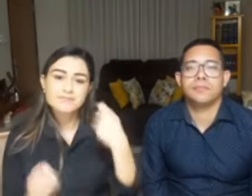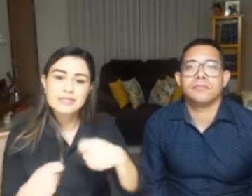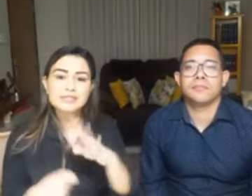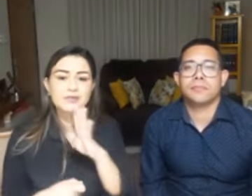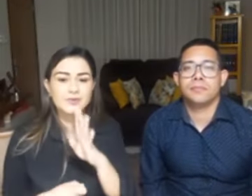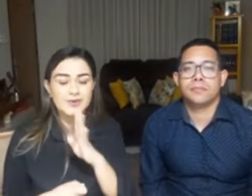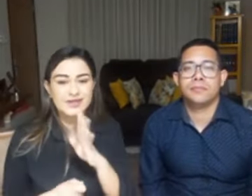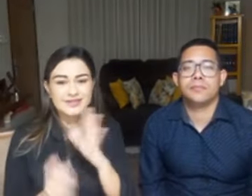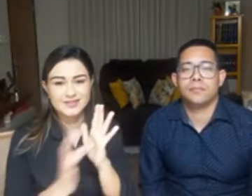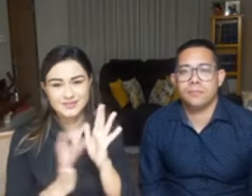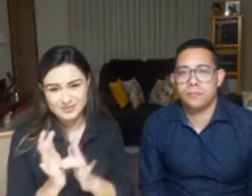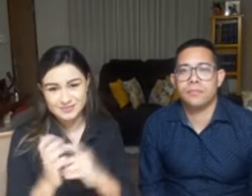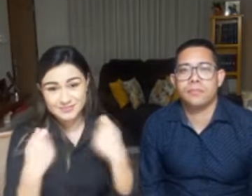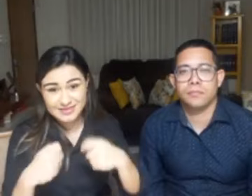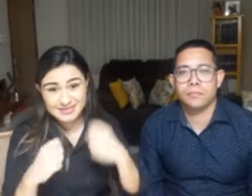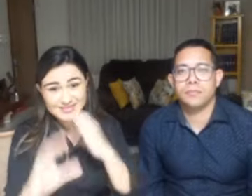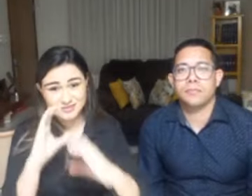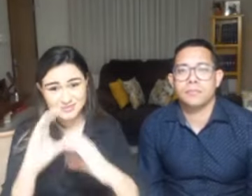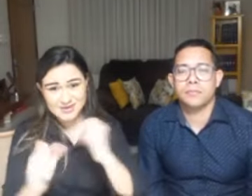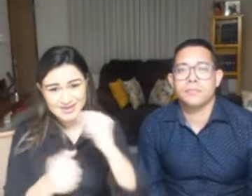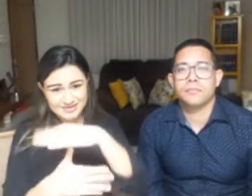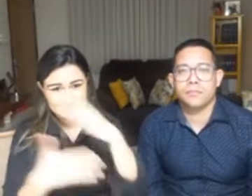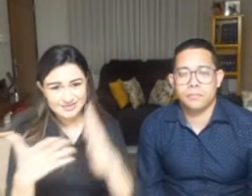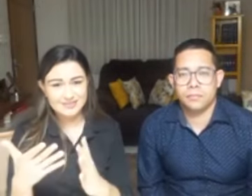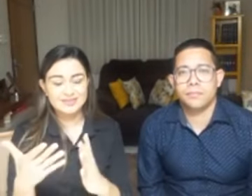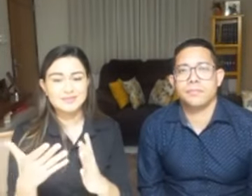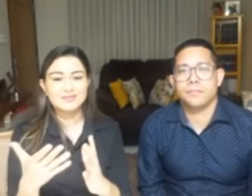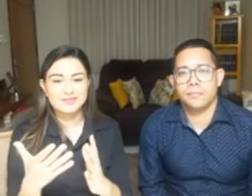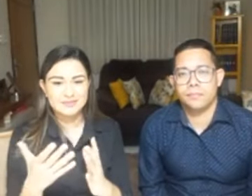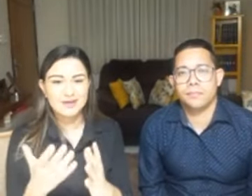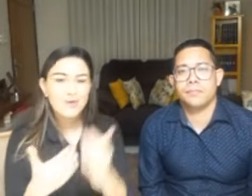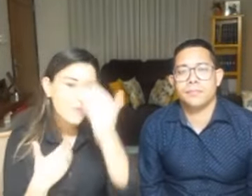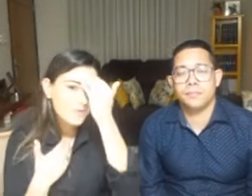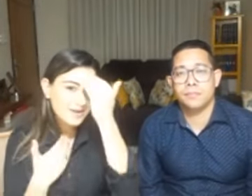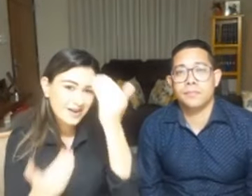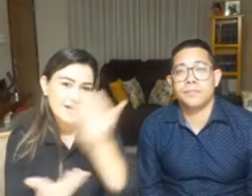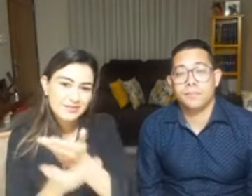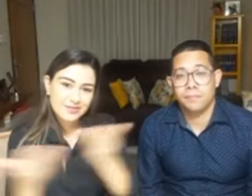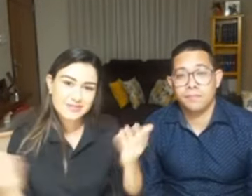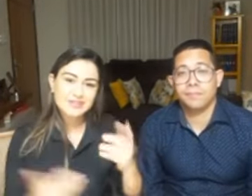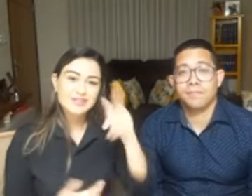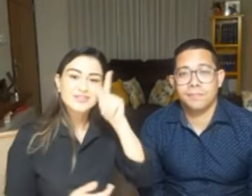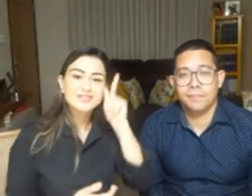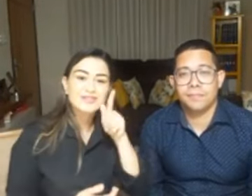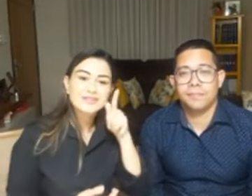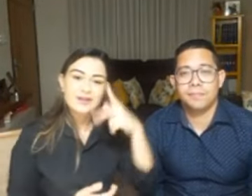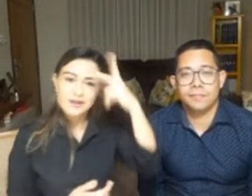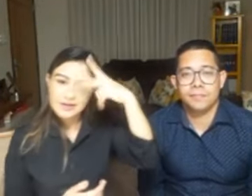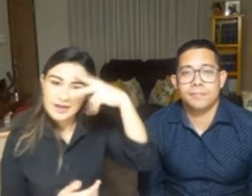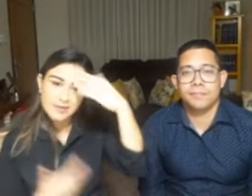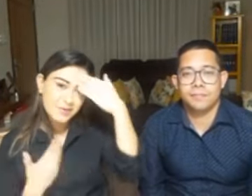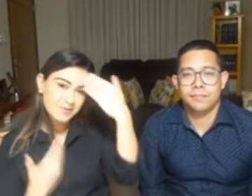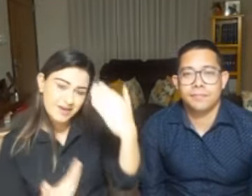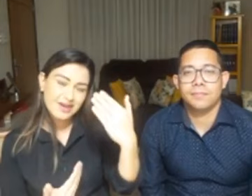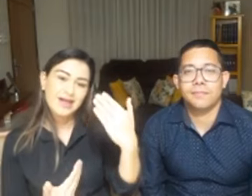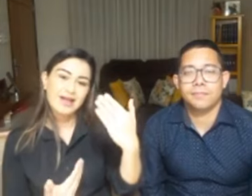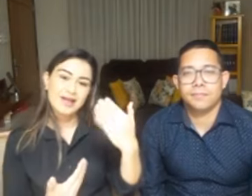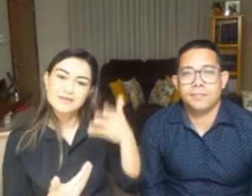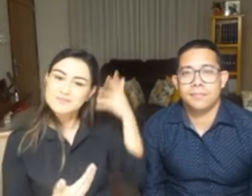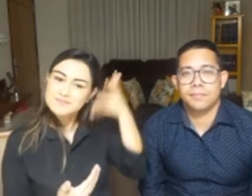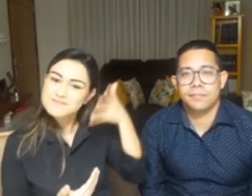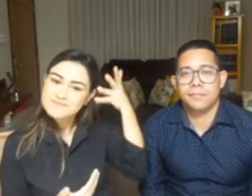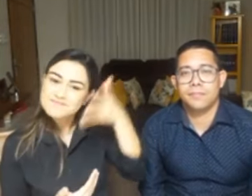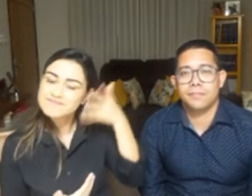dessa comunicação com Libras. Então, sabe? Então, muitíssimo obrigado, Gesiel, Kérima, por essa brilhante